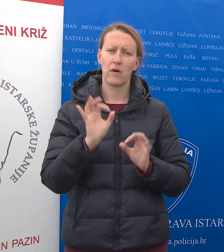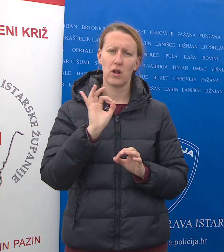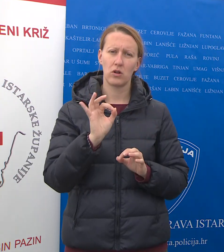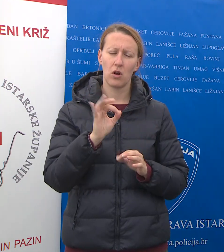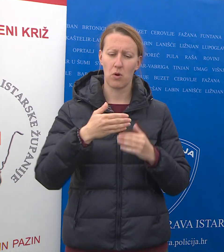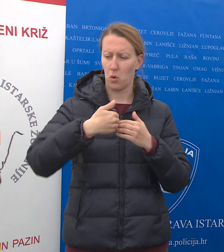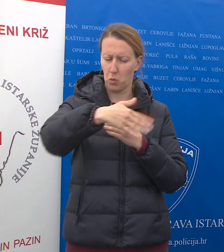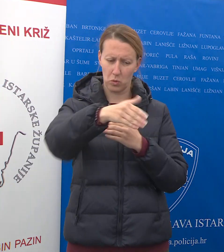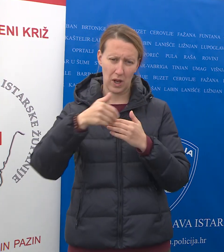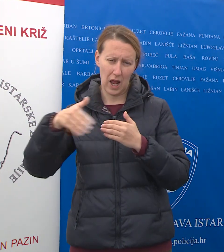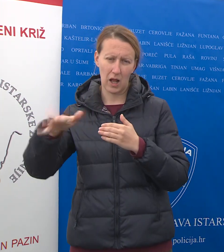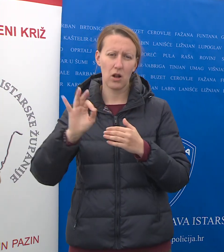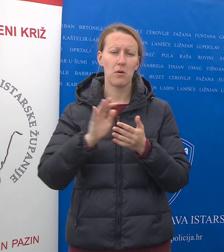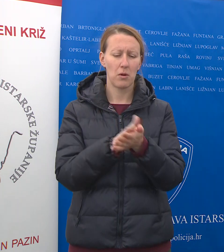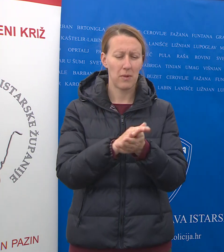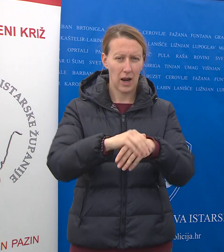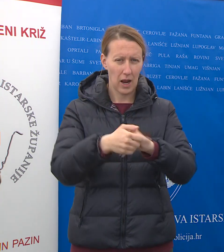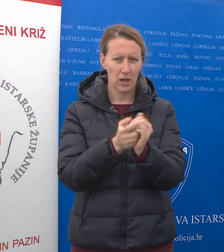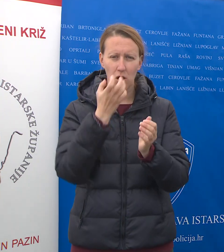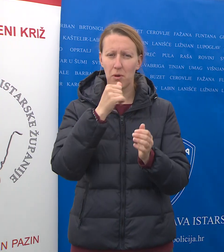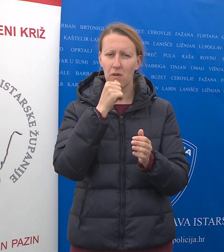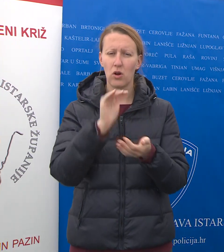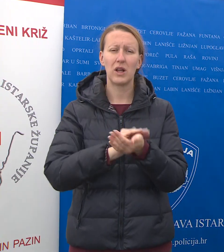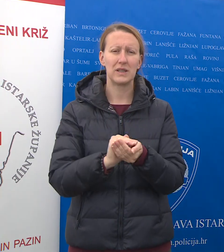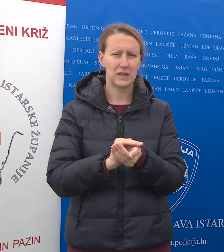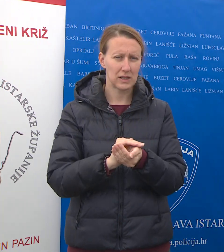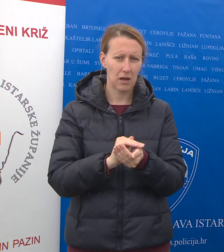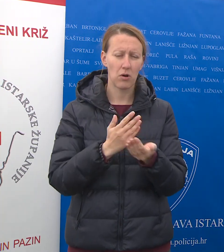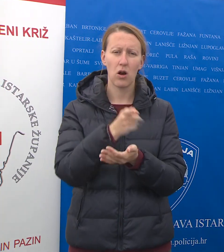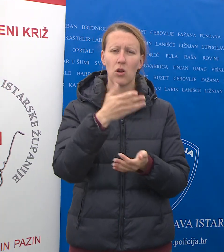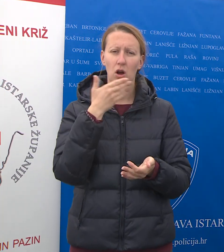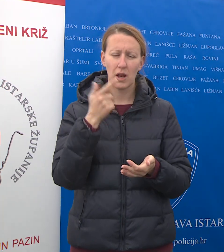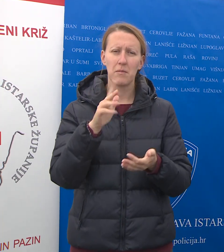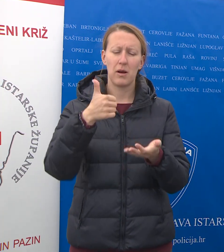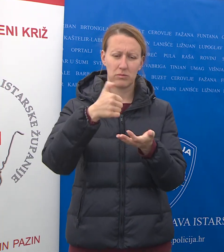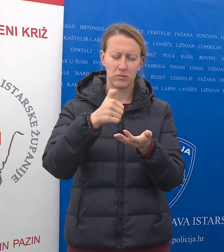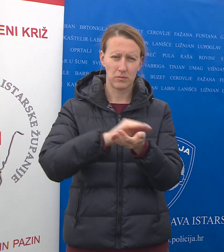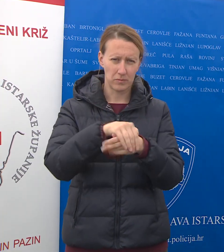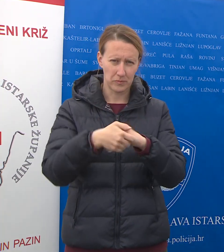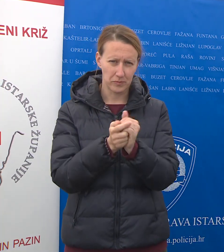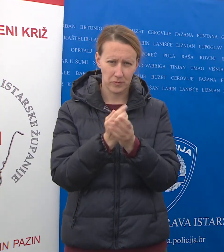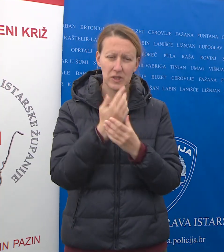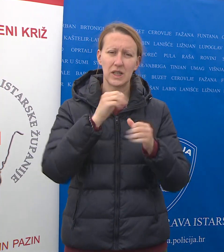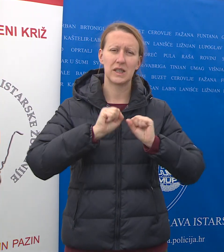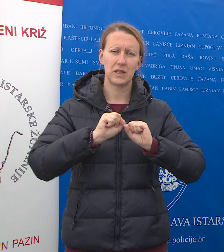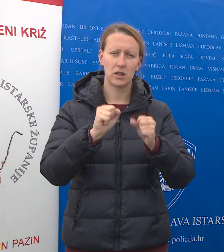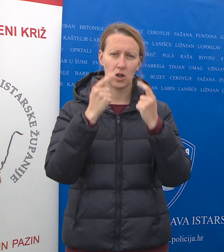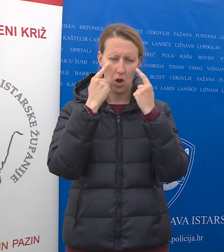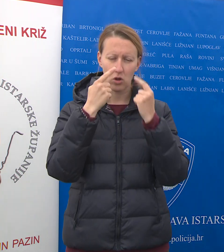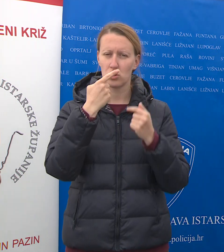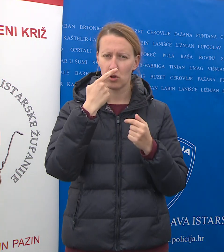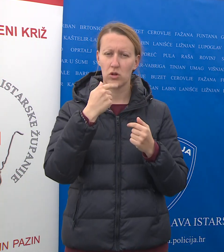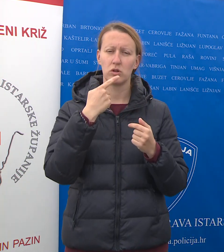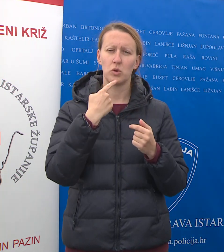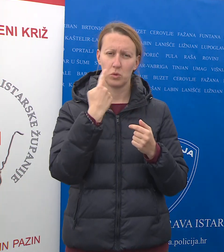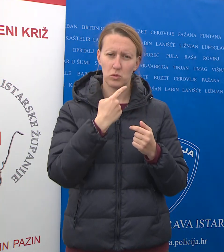dobro udaljenost, dobro prati ruke, topla voda i sapun, ako toga nema dezinficirati, i zaštititi oči, nos